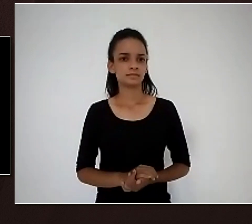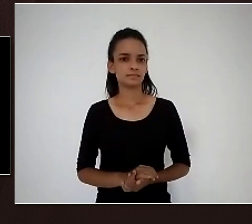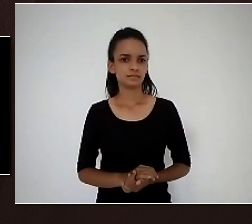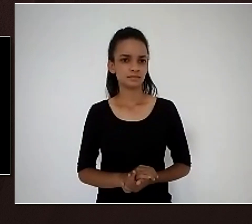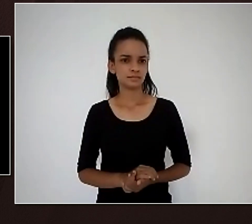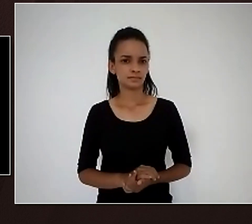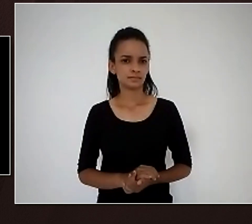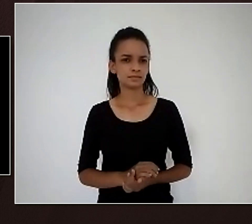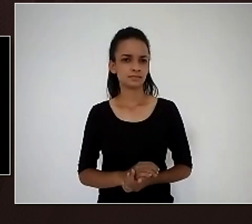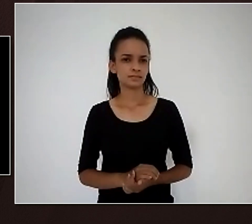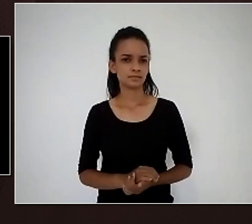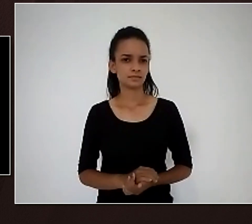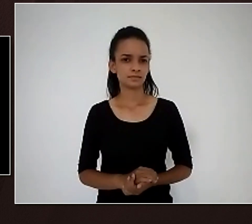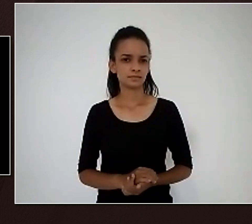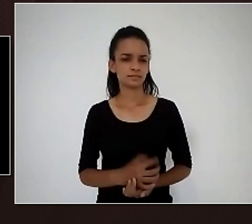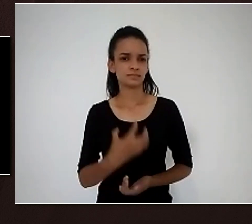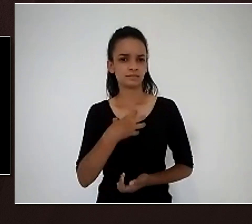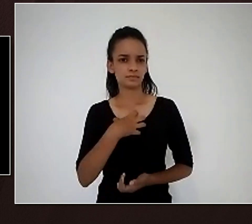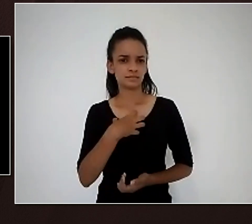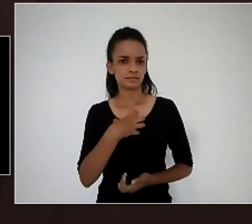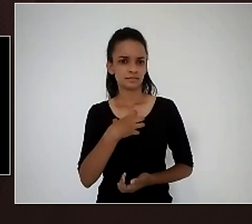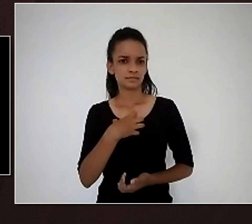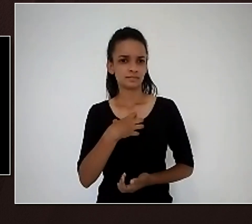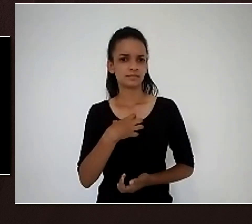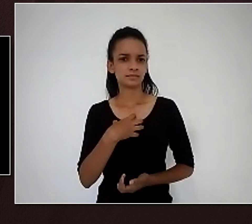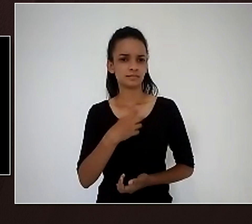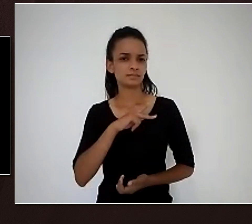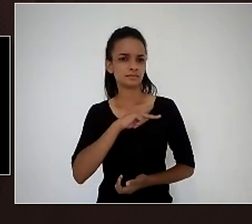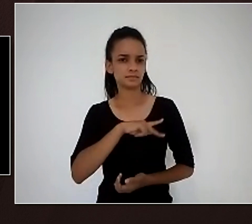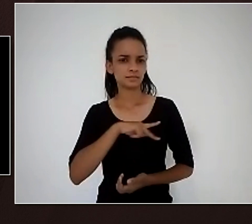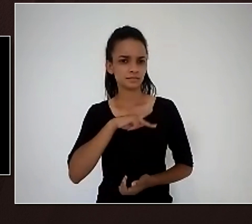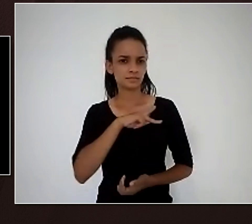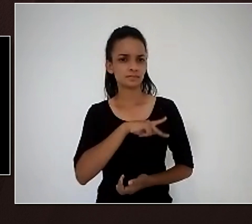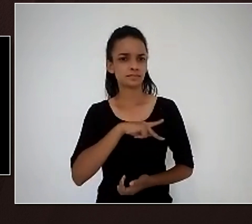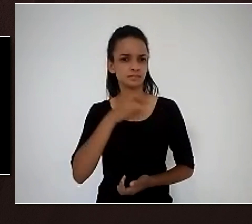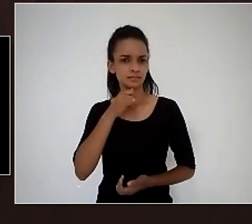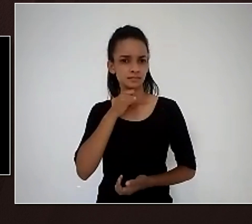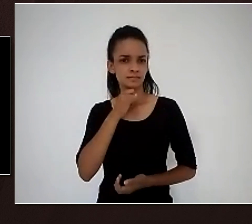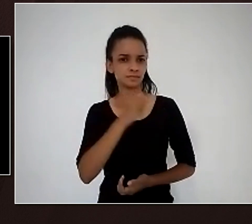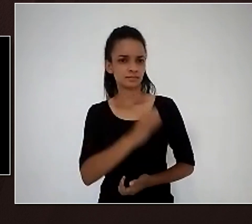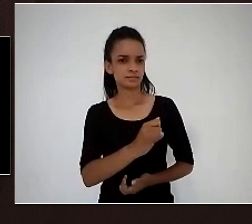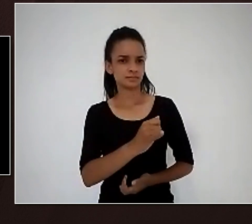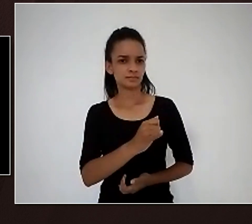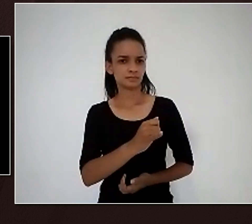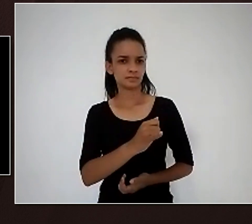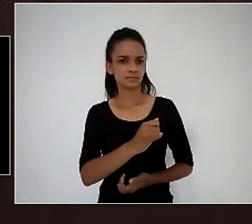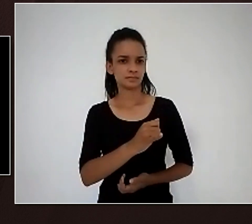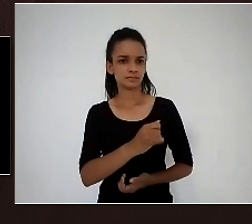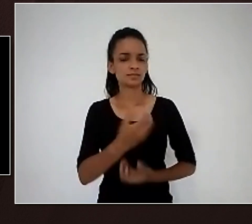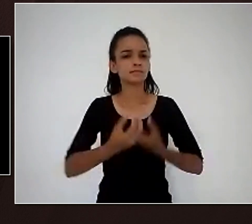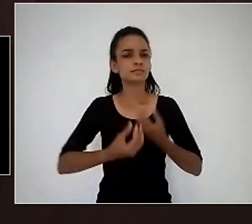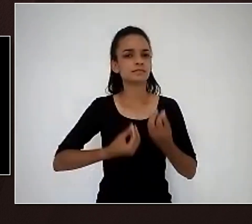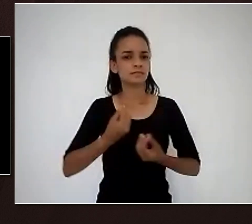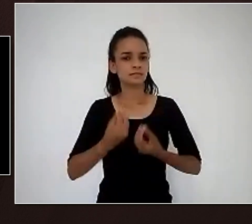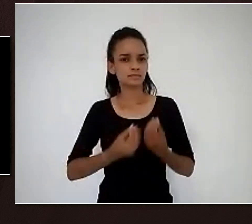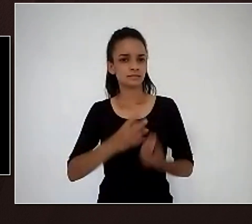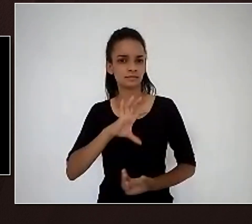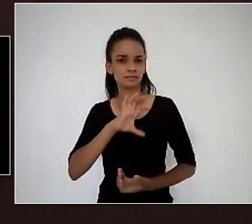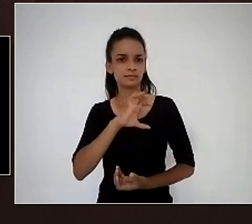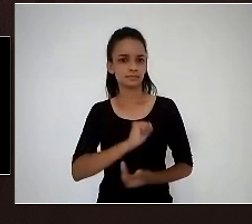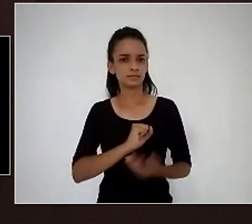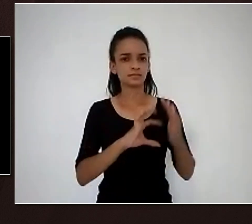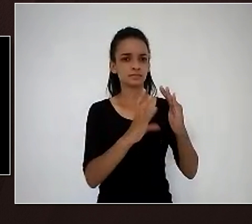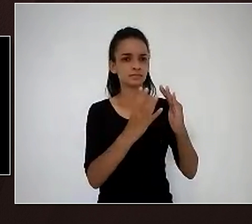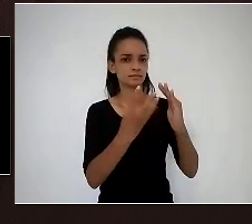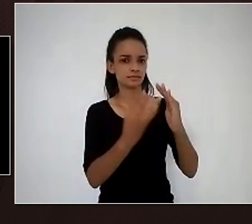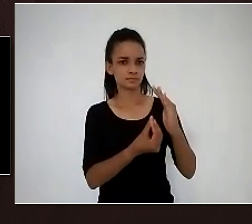lo que Pablo hacía, cómo él servía, cómo amaba a Dios, cómo amaba a la iglesia, a los hermanos, era